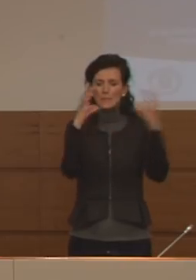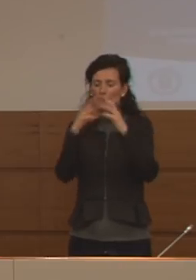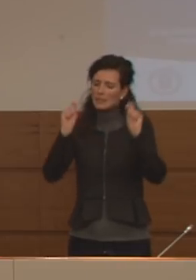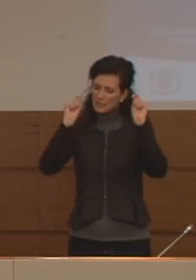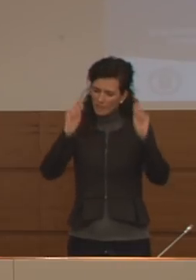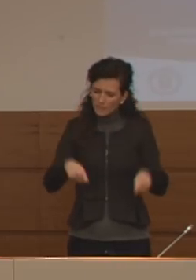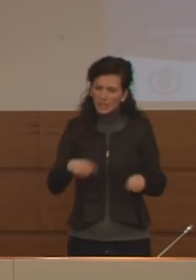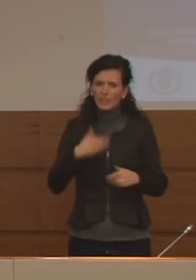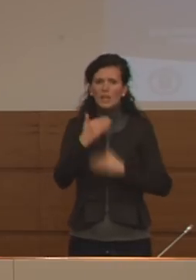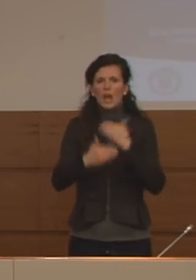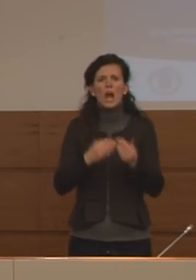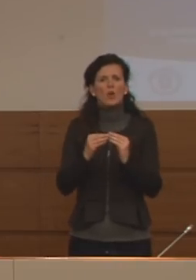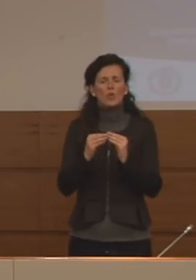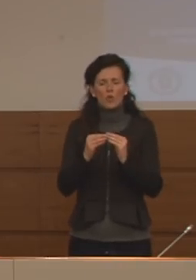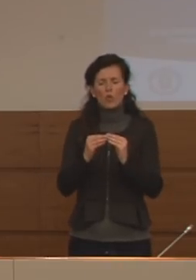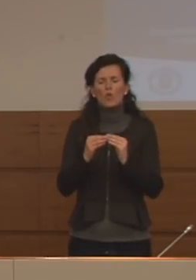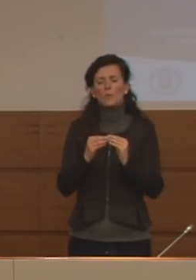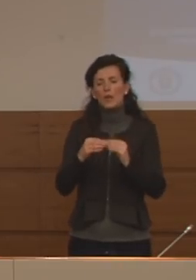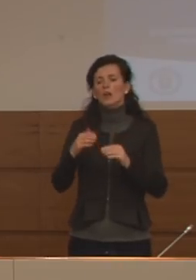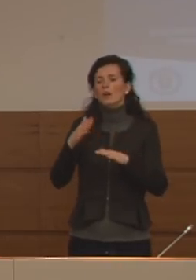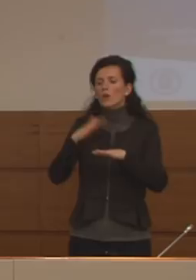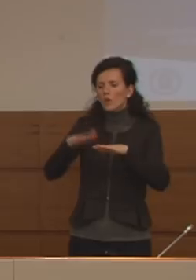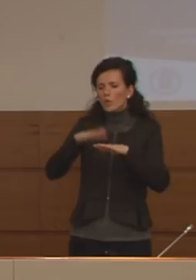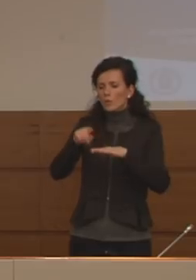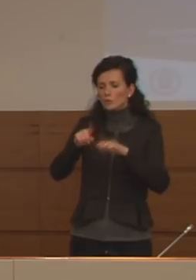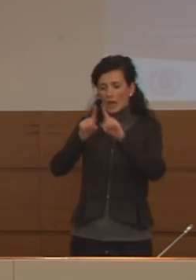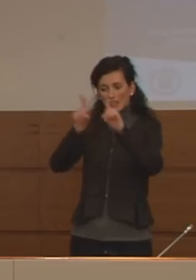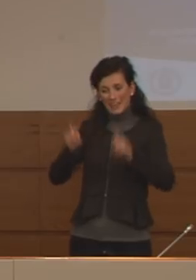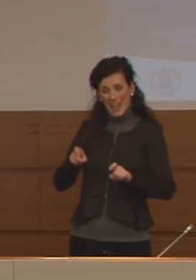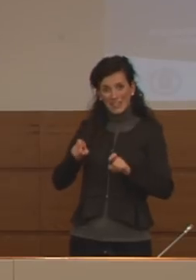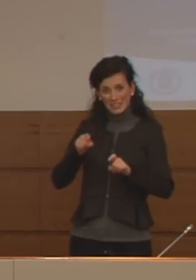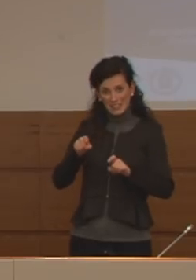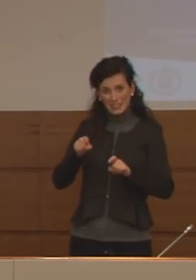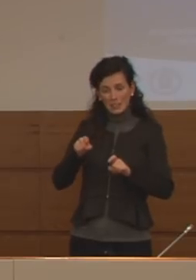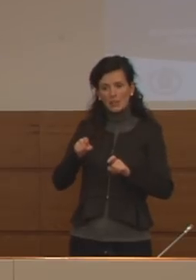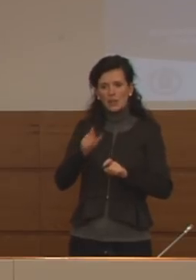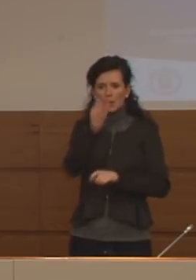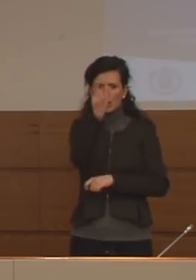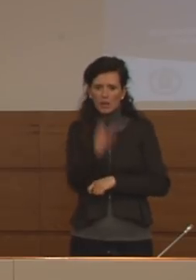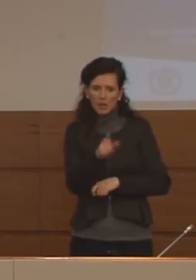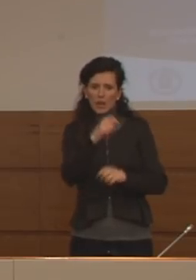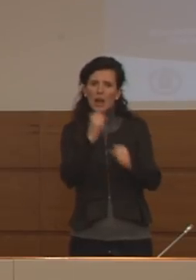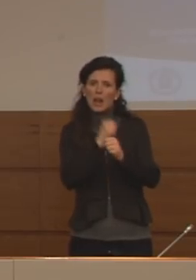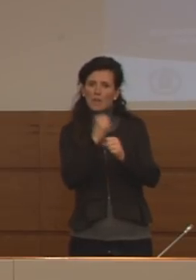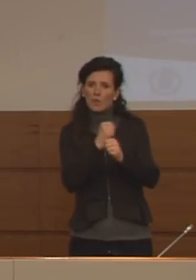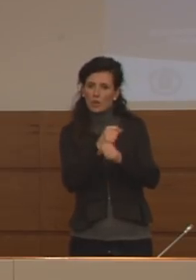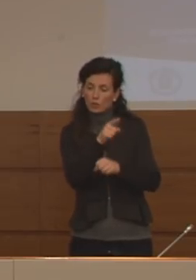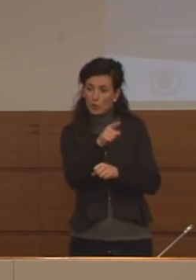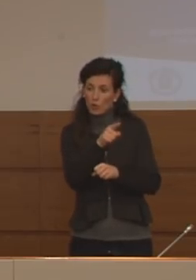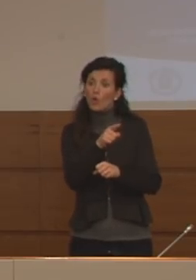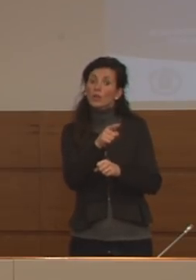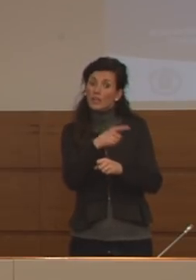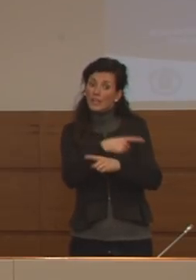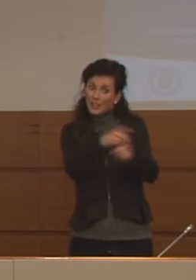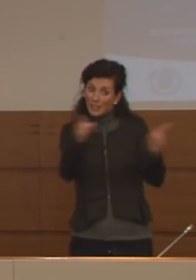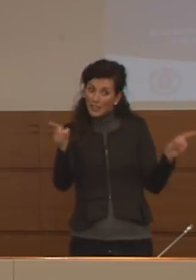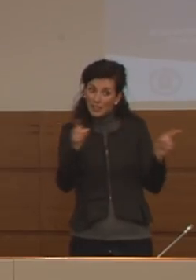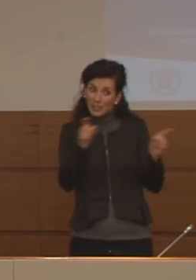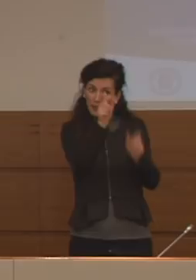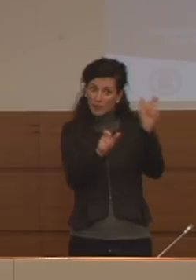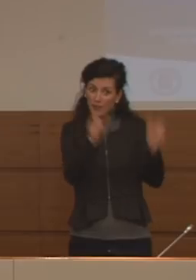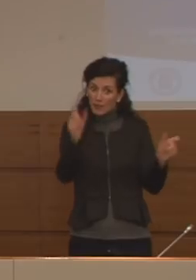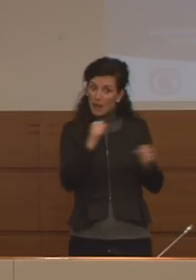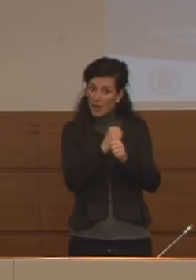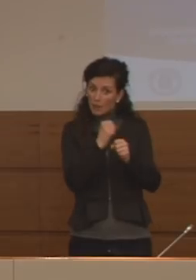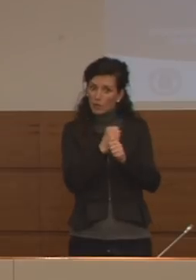dei test sierologici sugli stessi lavoratori che potrebbero essere i primi a ripartire per questo per